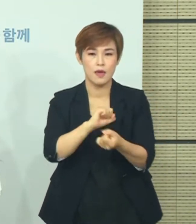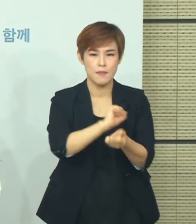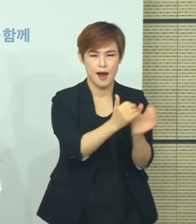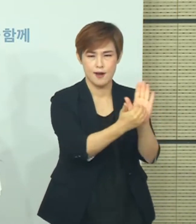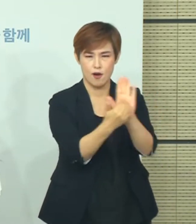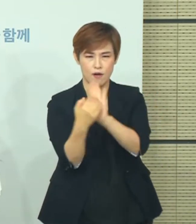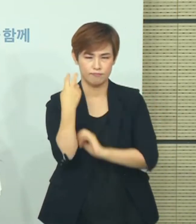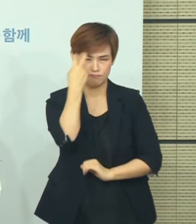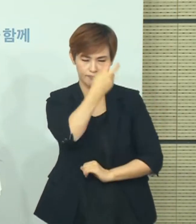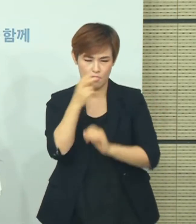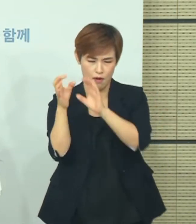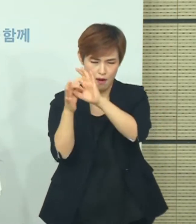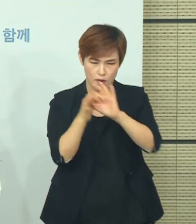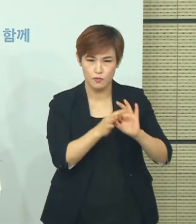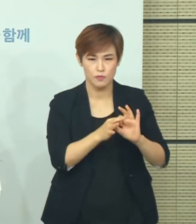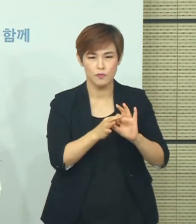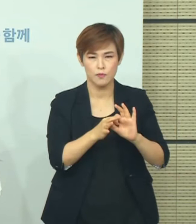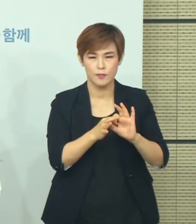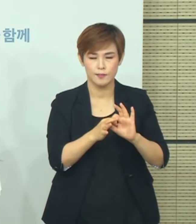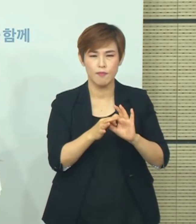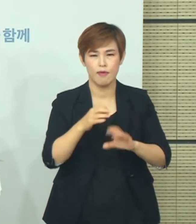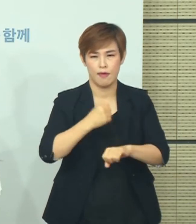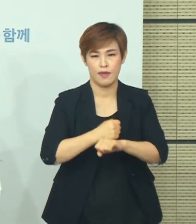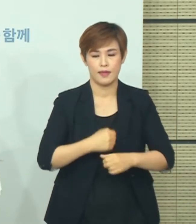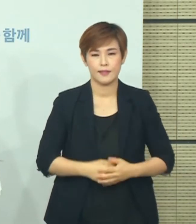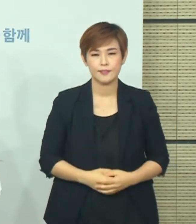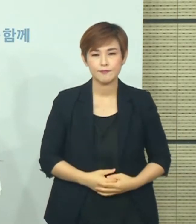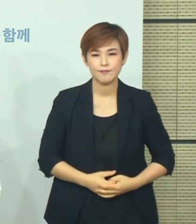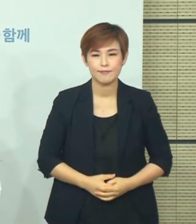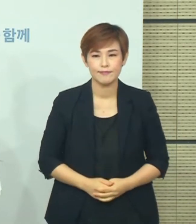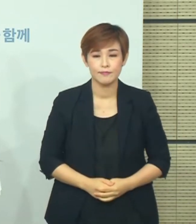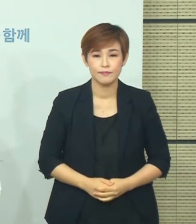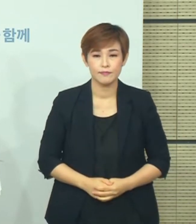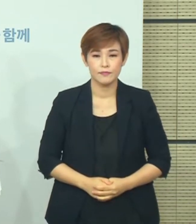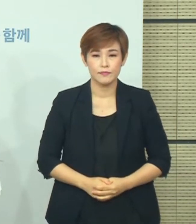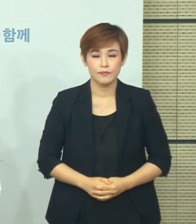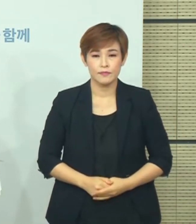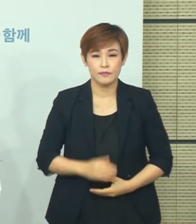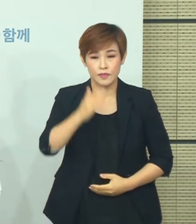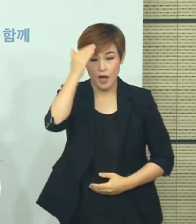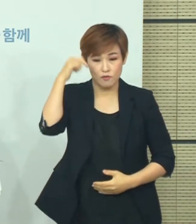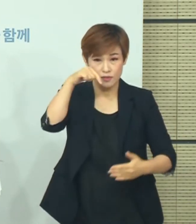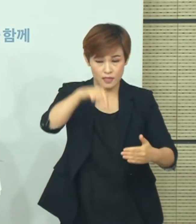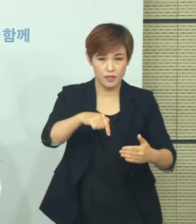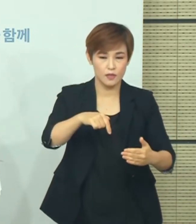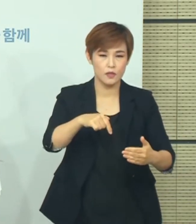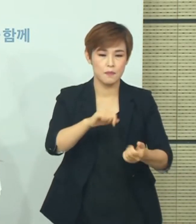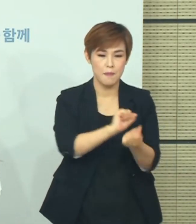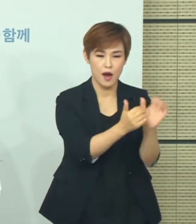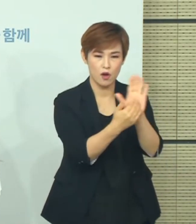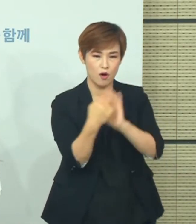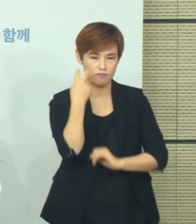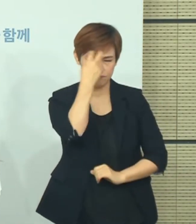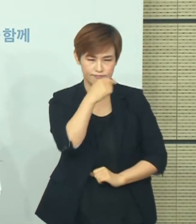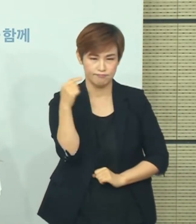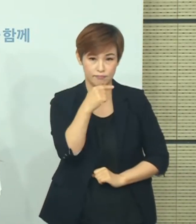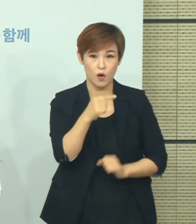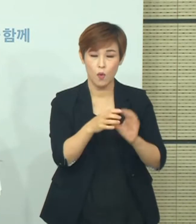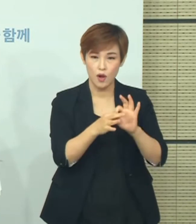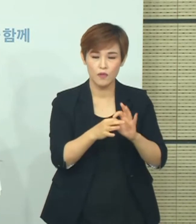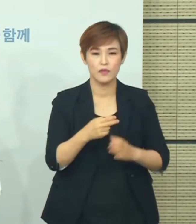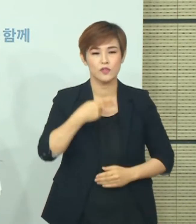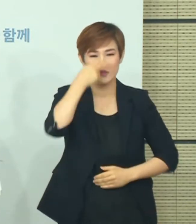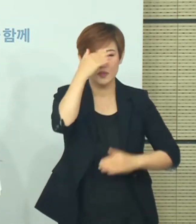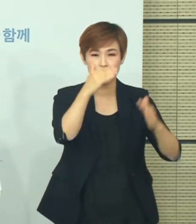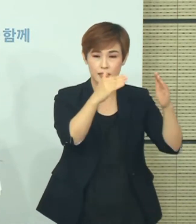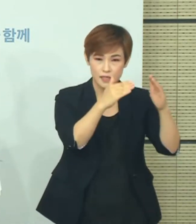지속 가능성을 제고해 나가겠습니다. 먼저 국내에서의 방역 관리 강화와 관련하여